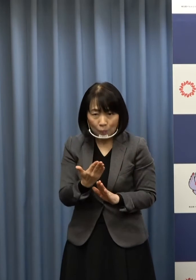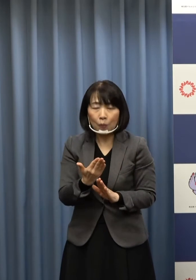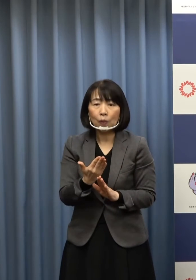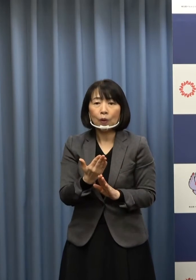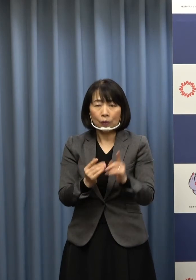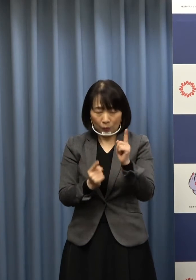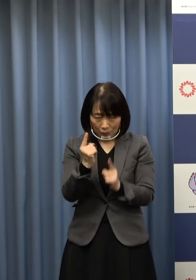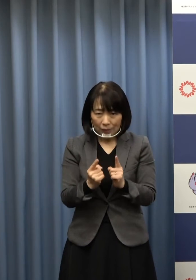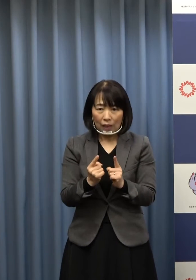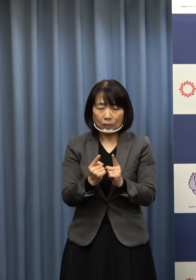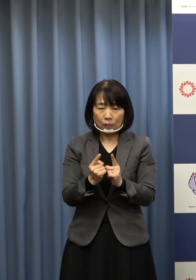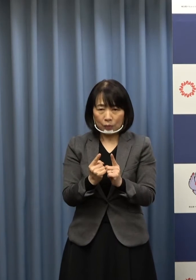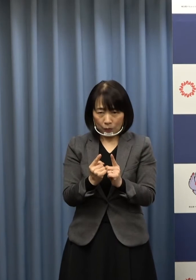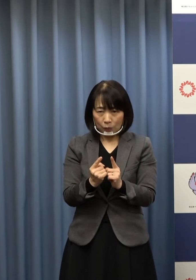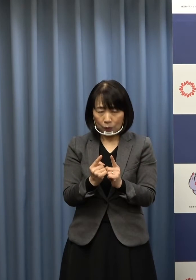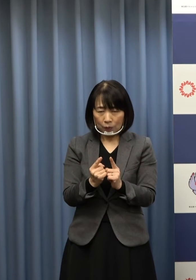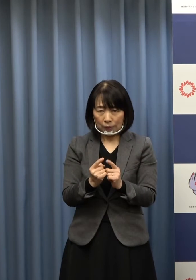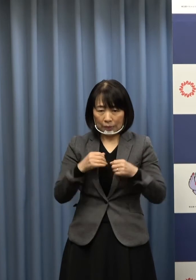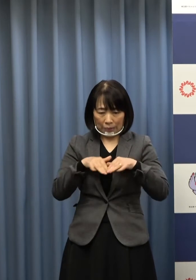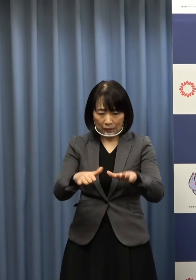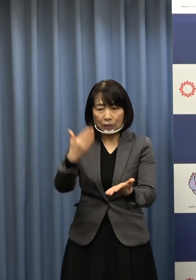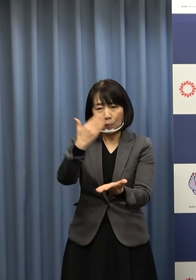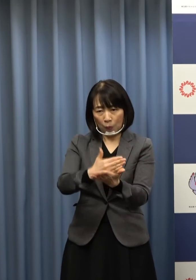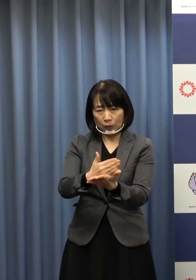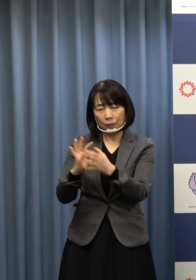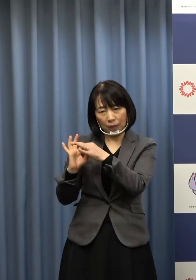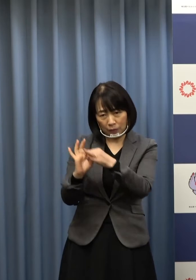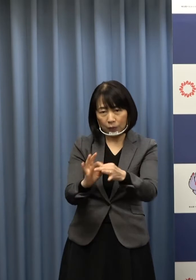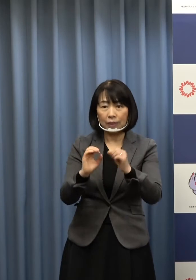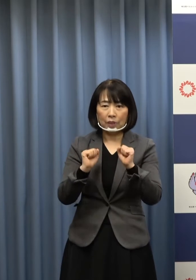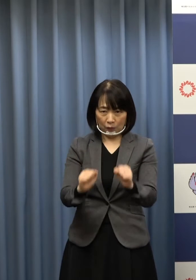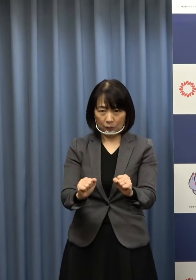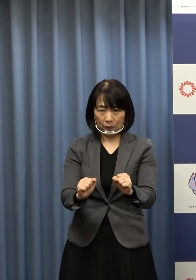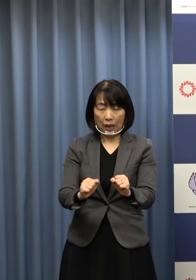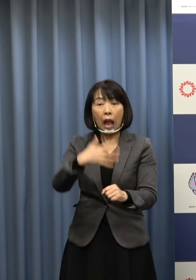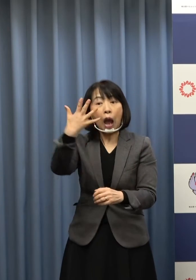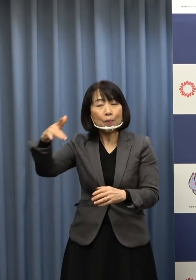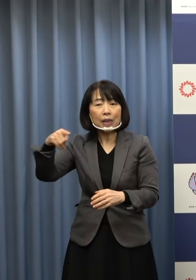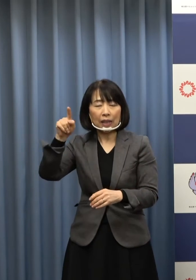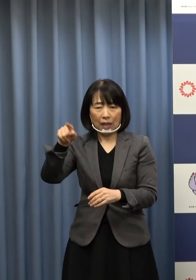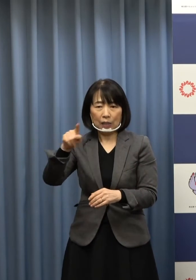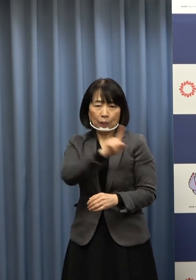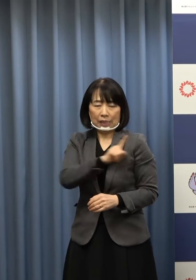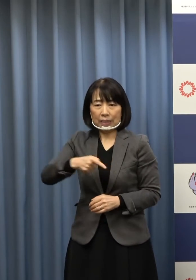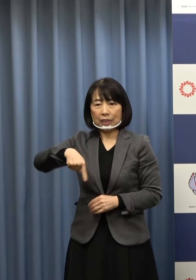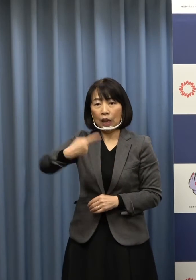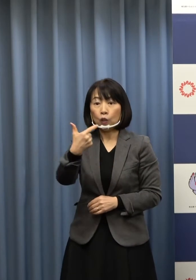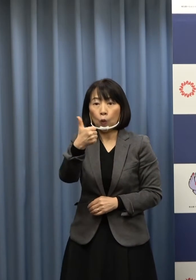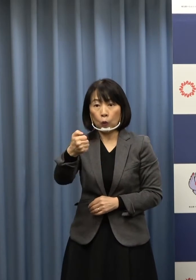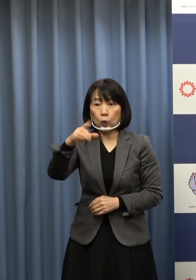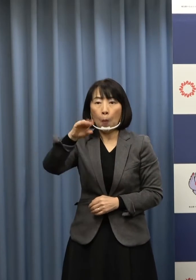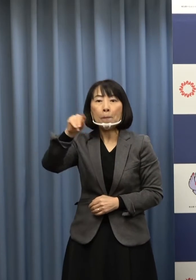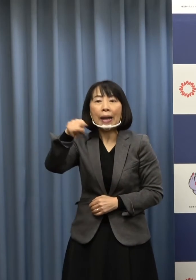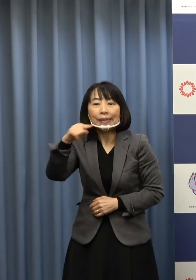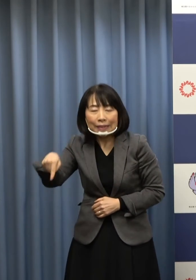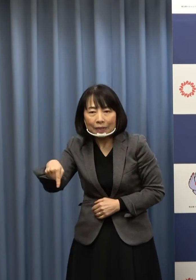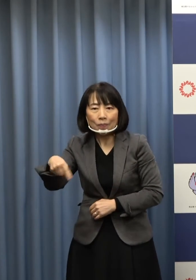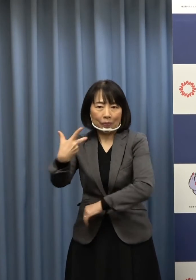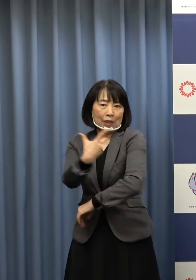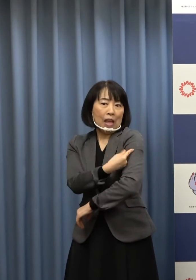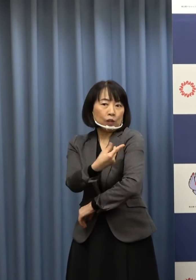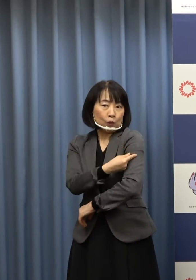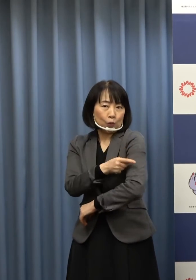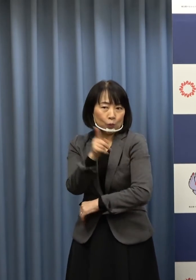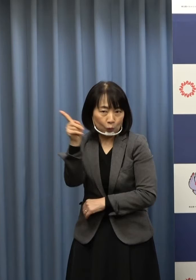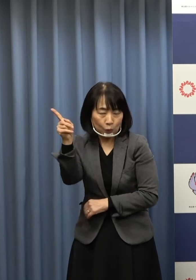要な措置は継続すると思います。例えばアメリカにおいて1日今150万人に、ワクチンを接種